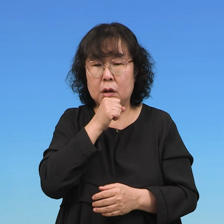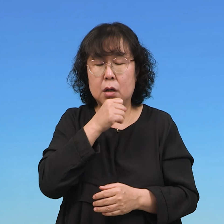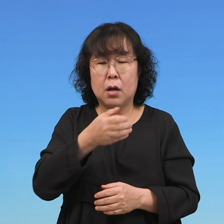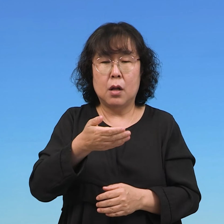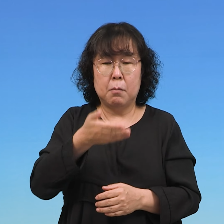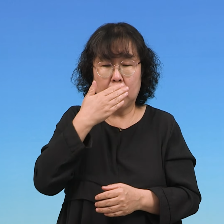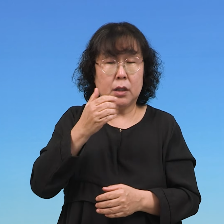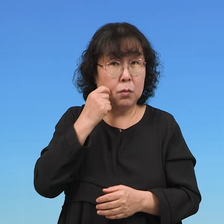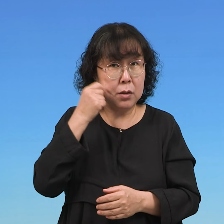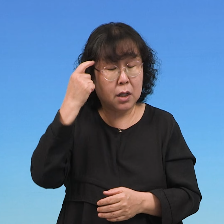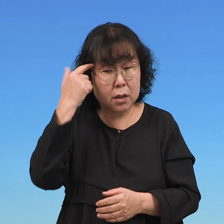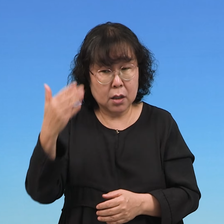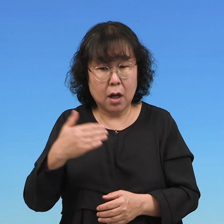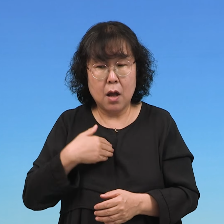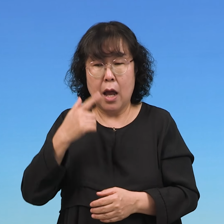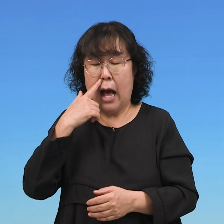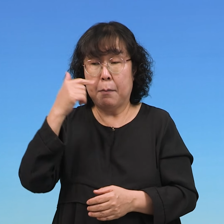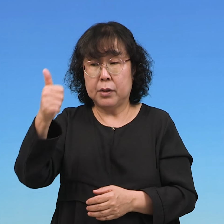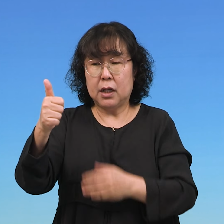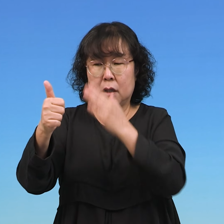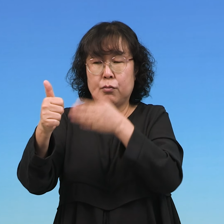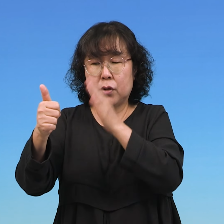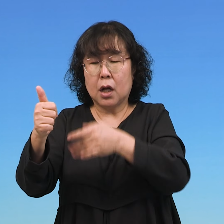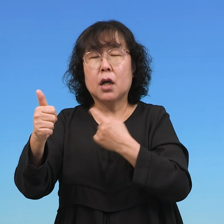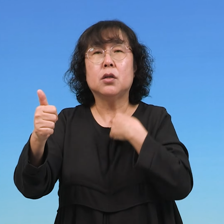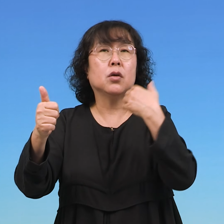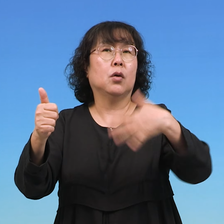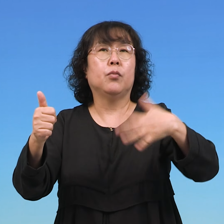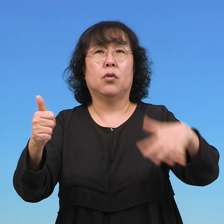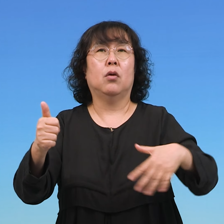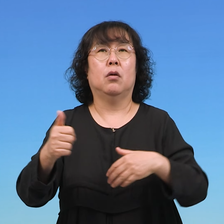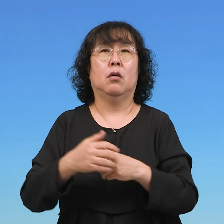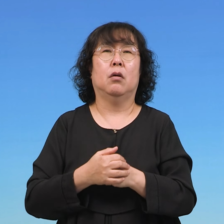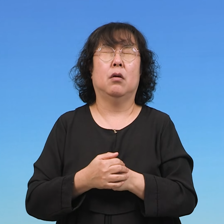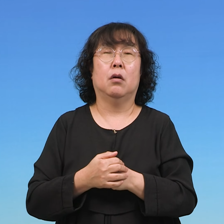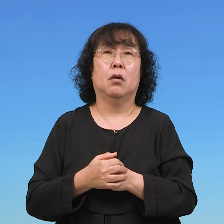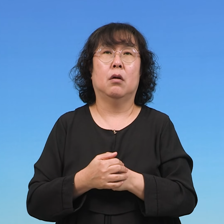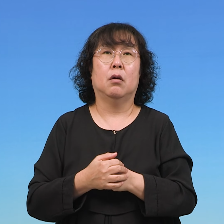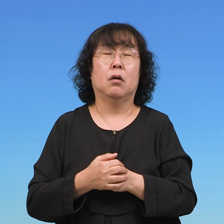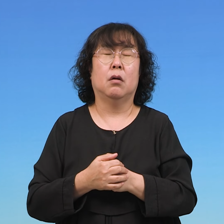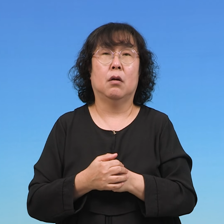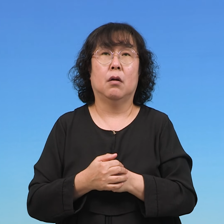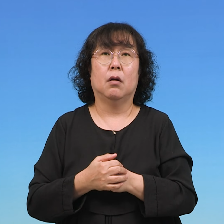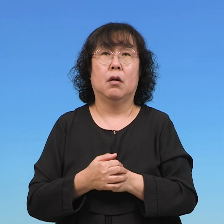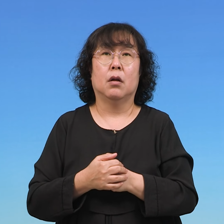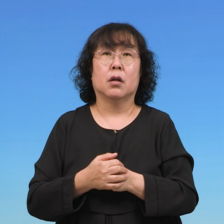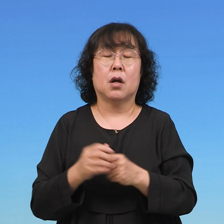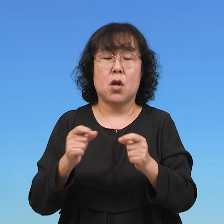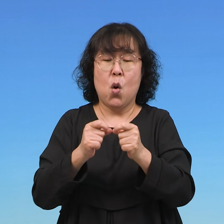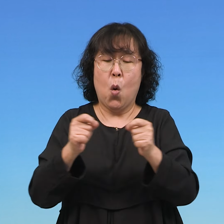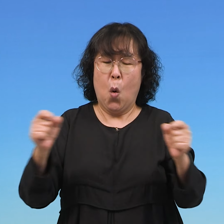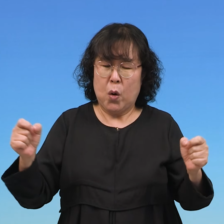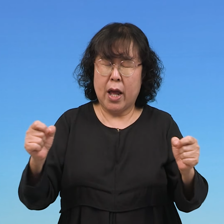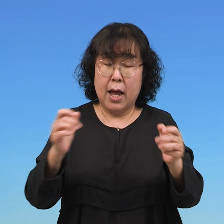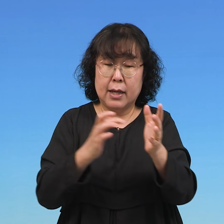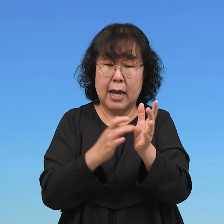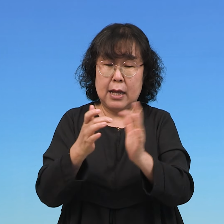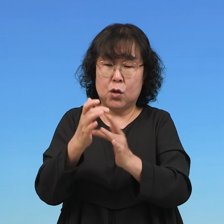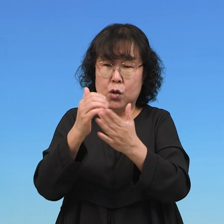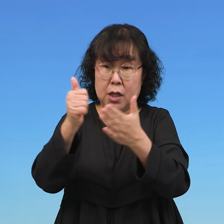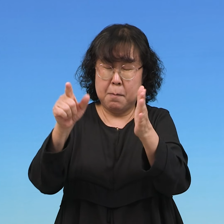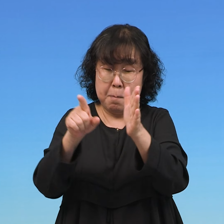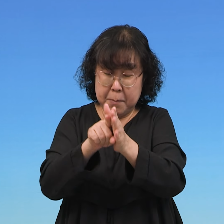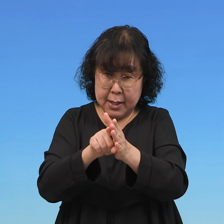적이 없겠죠. 마음은 딴 데가 있는데. 이게 오늘 오래 예수 믿은 우리